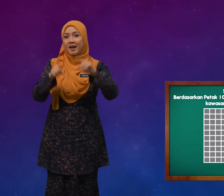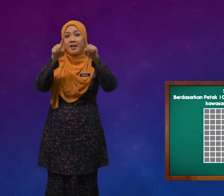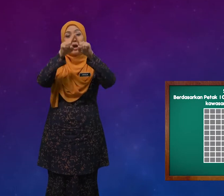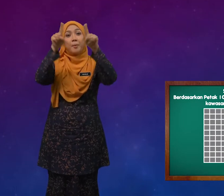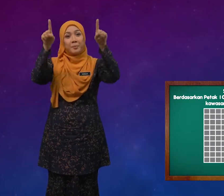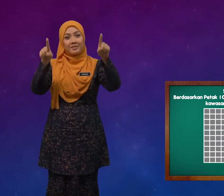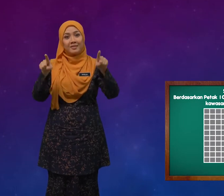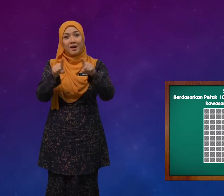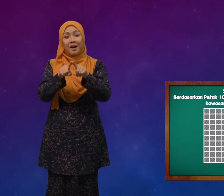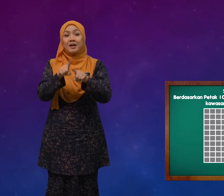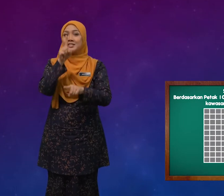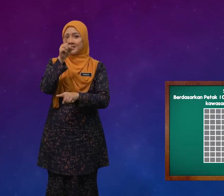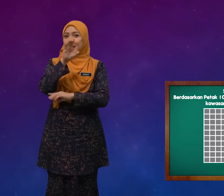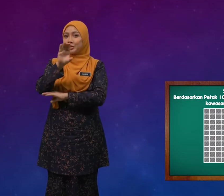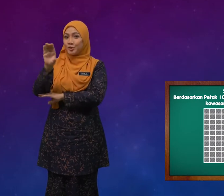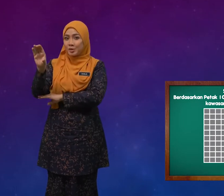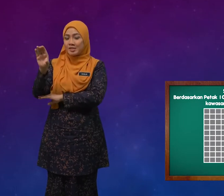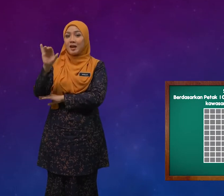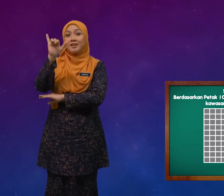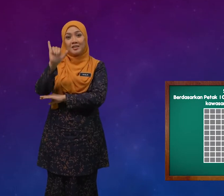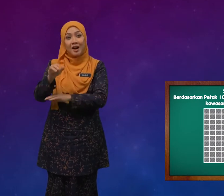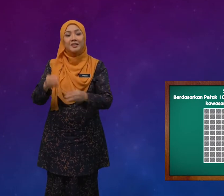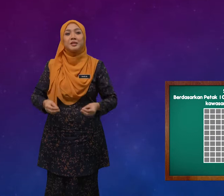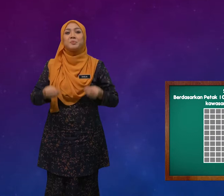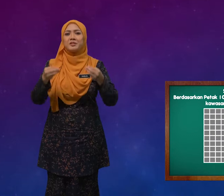Berdasarkan petak 100 yang diberi,